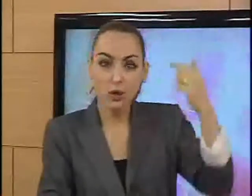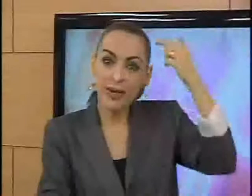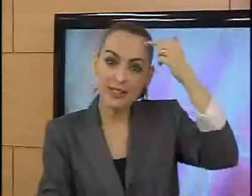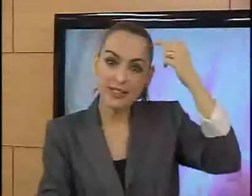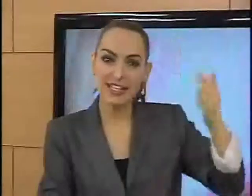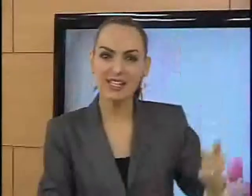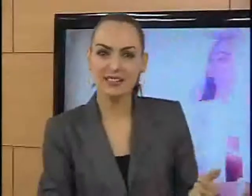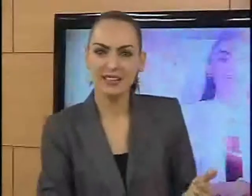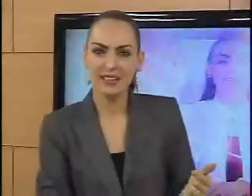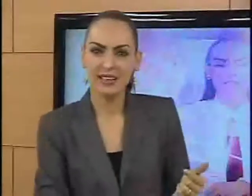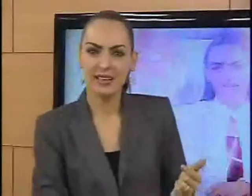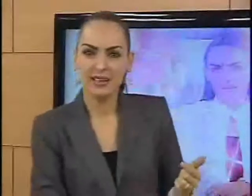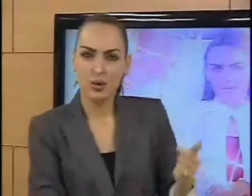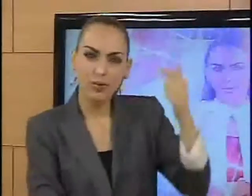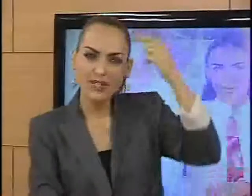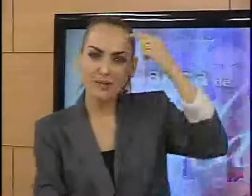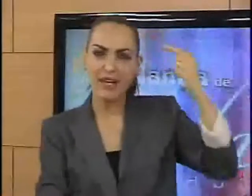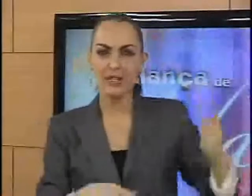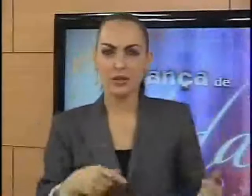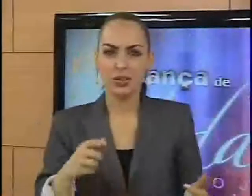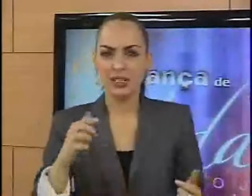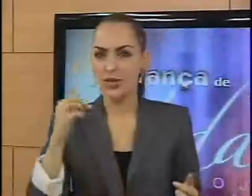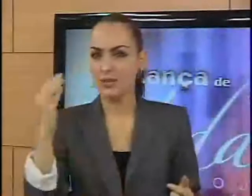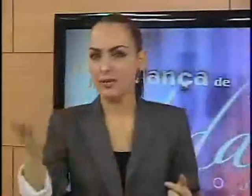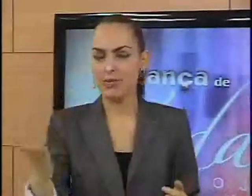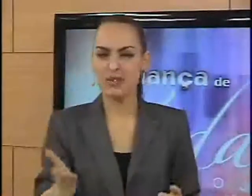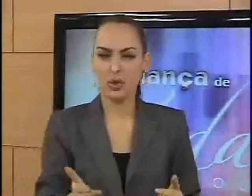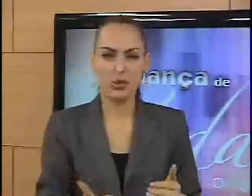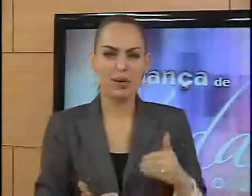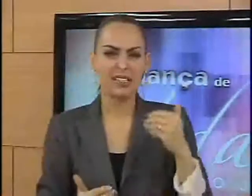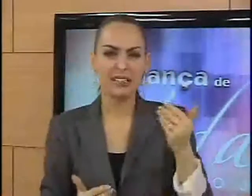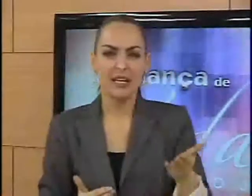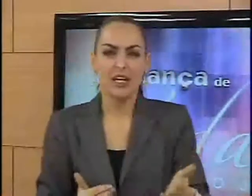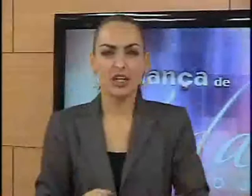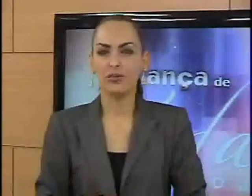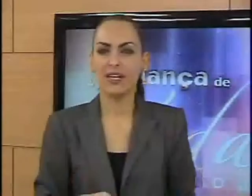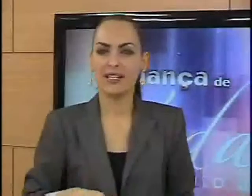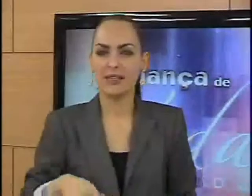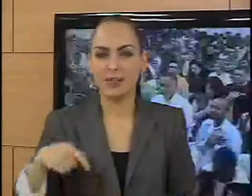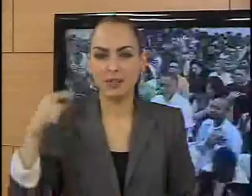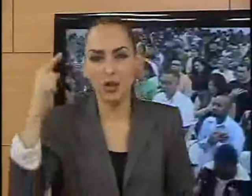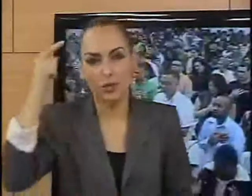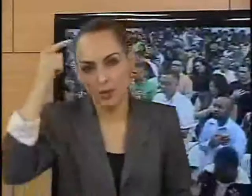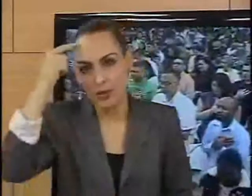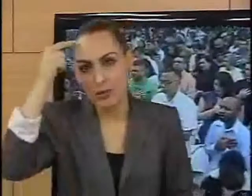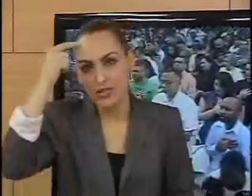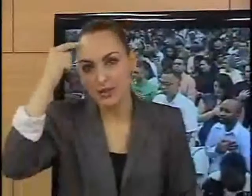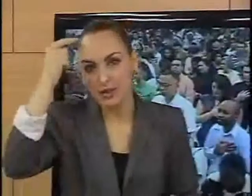começa assim, com pensamento. Você começa a olhar para a pessoa, parece que você já não vê graça na pessoa, porque o diabo começa a colocar